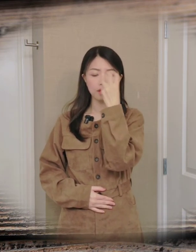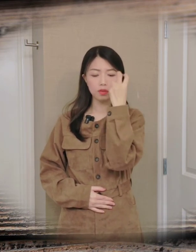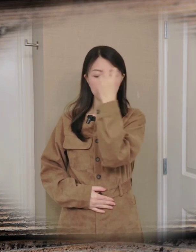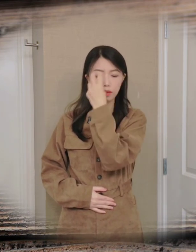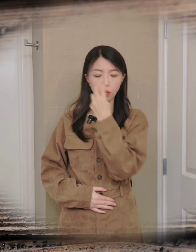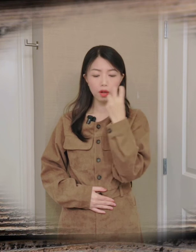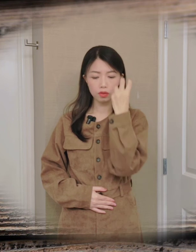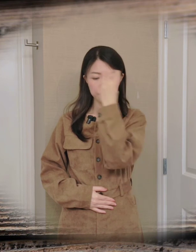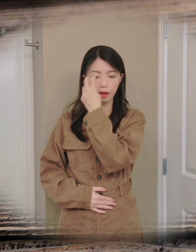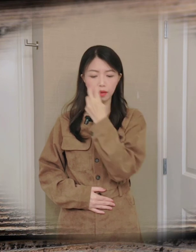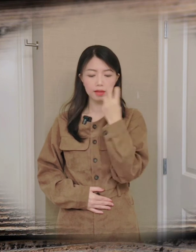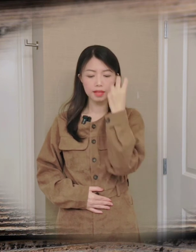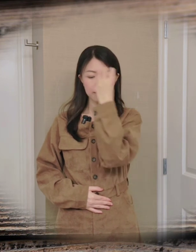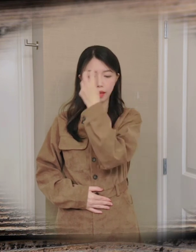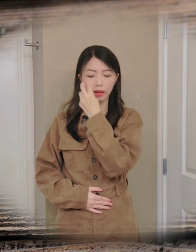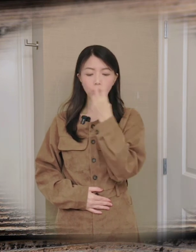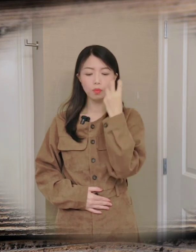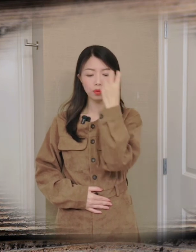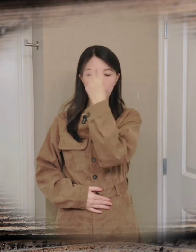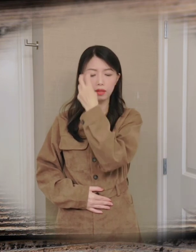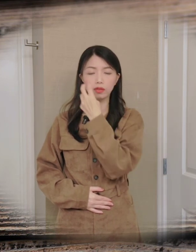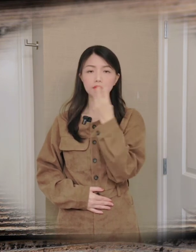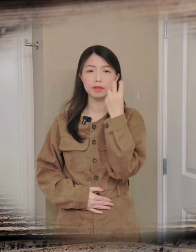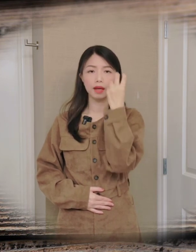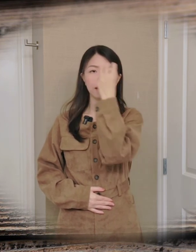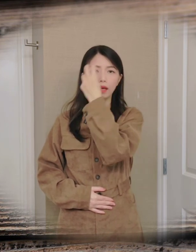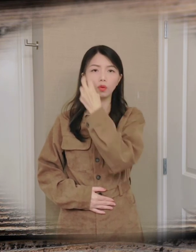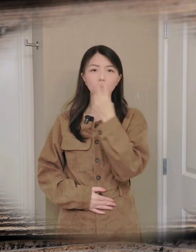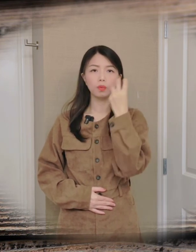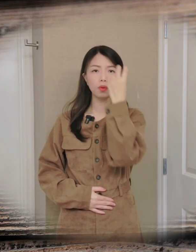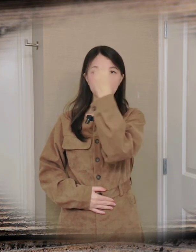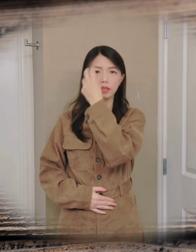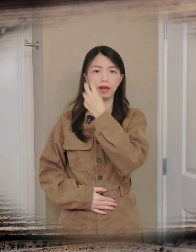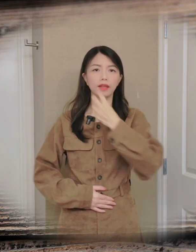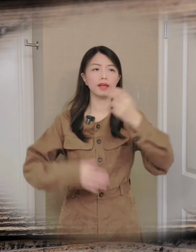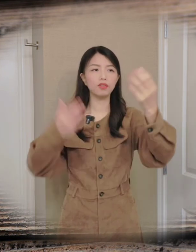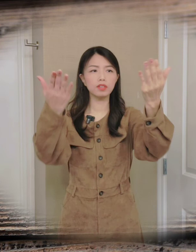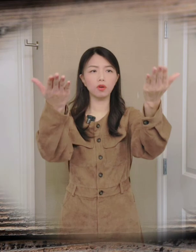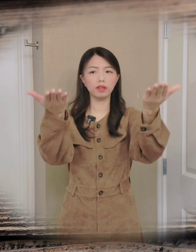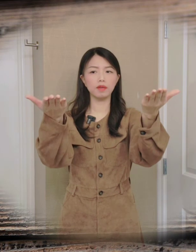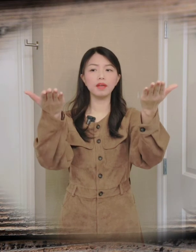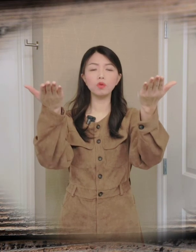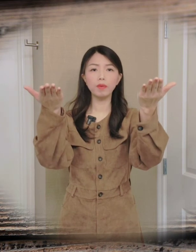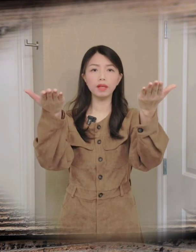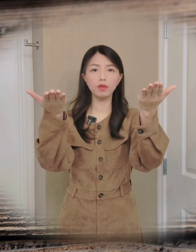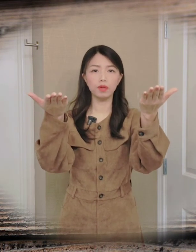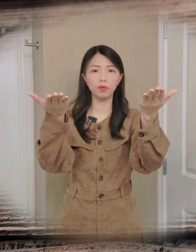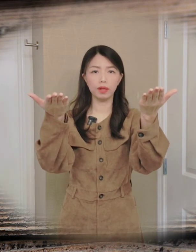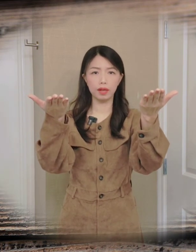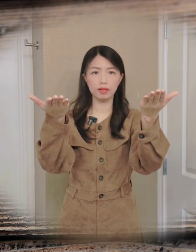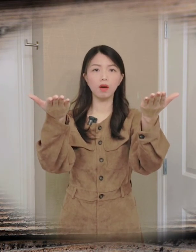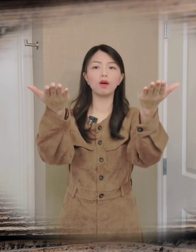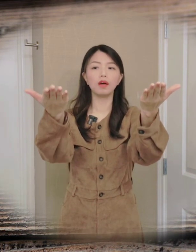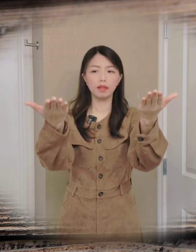눈 있는 쪽에서 돌려주시면 지키다, 돌보다 이런 뜻입니다. 돌보시네, 나에게 해주시는 거기 때문에 손바닥을